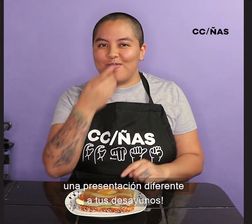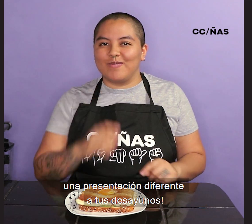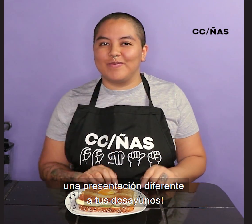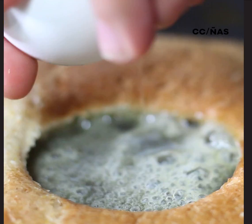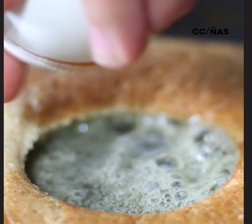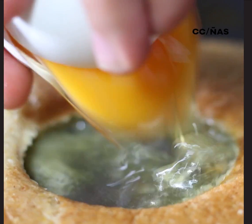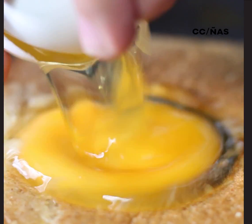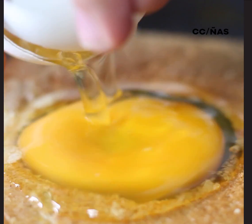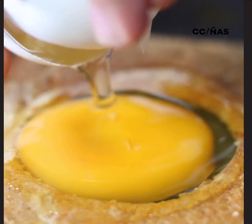desayunos.